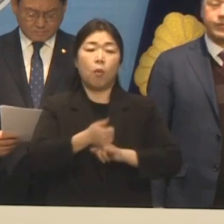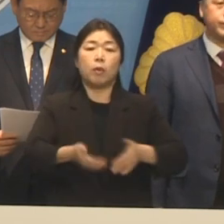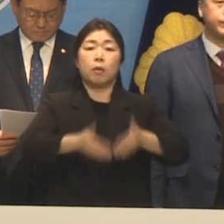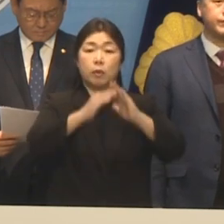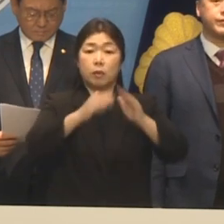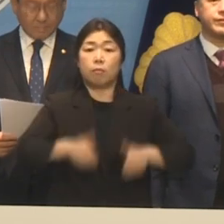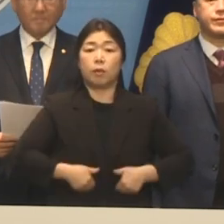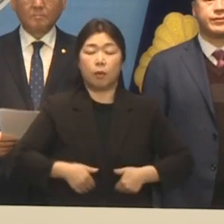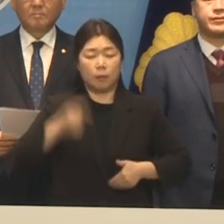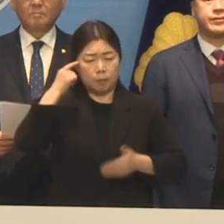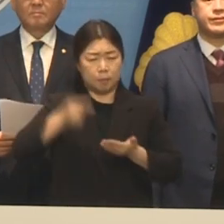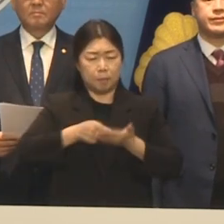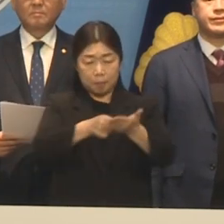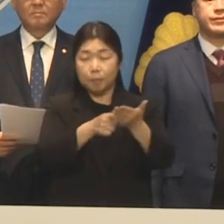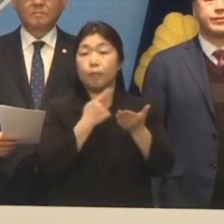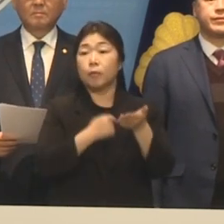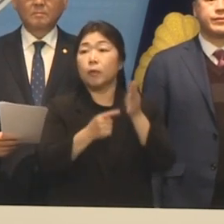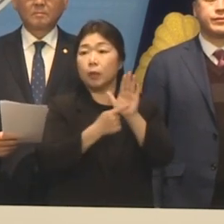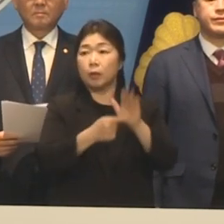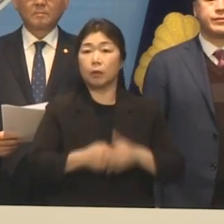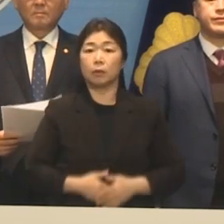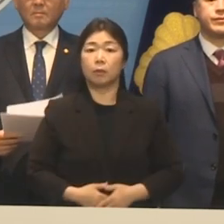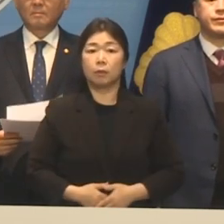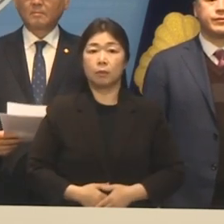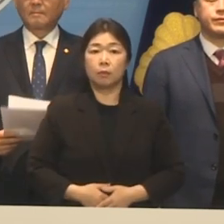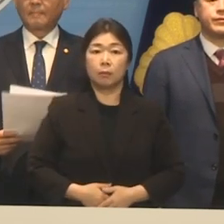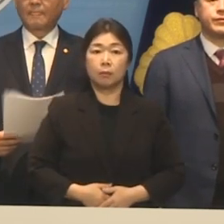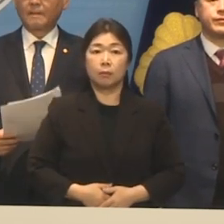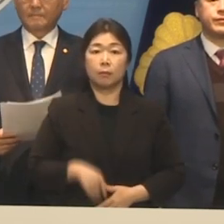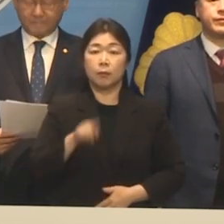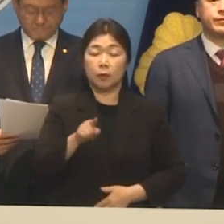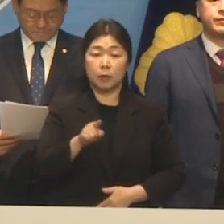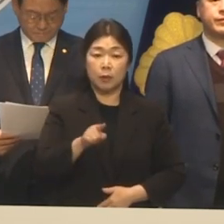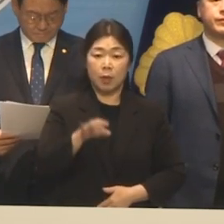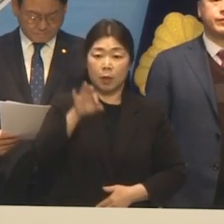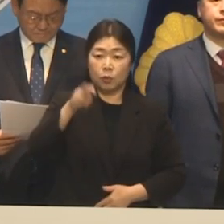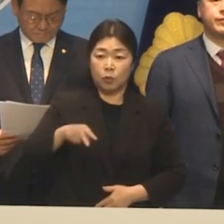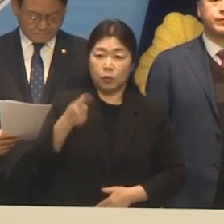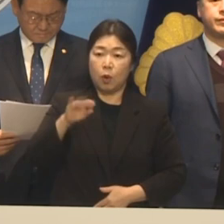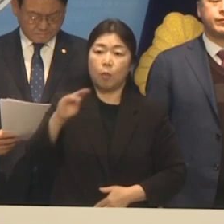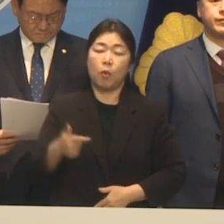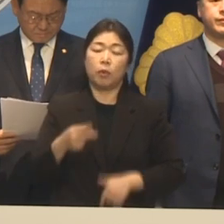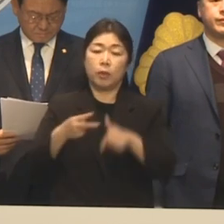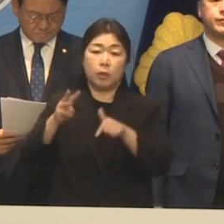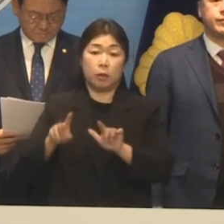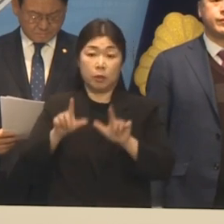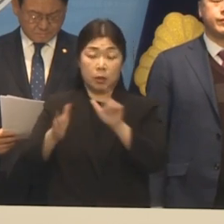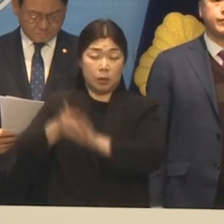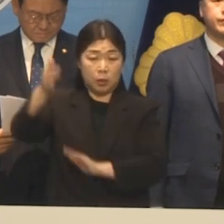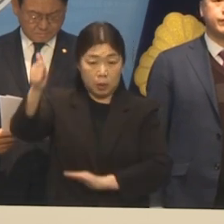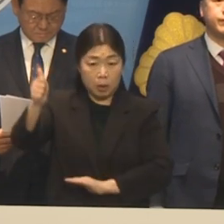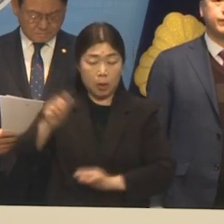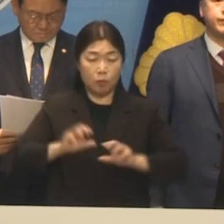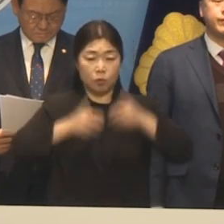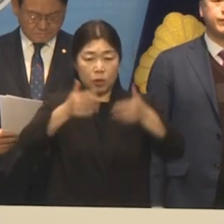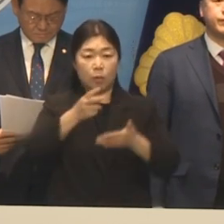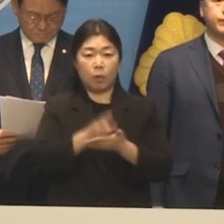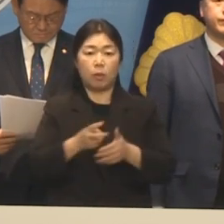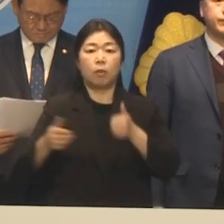강한 의사를 표시한 바 있다이를 인천시장이 사법위원회